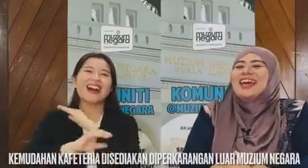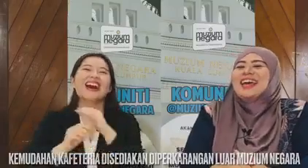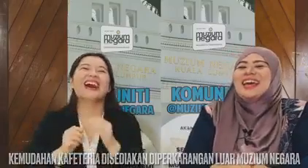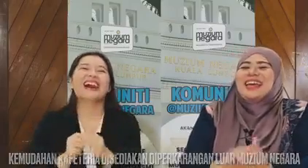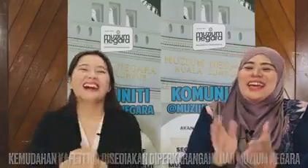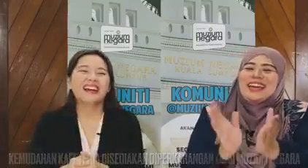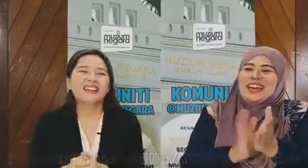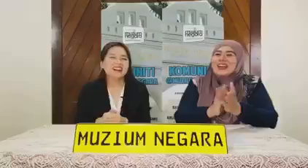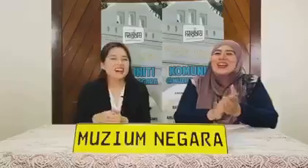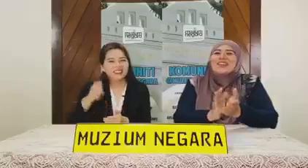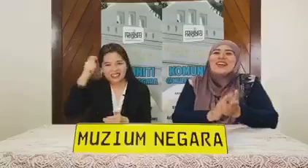Ya,